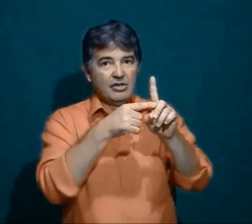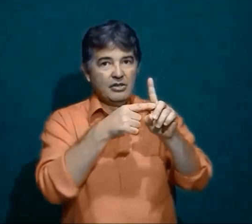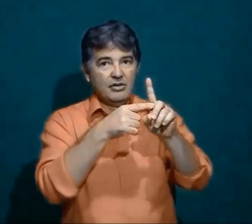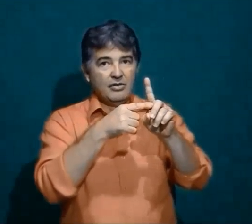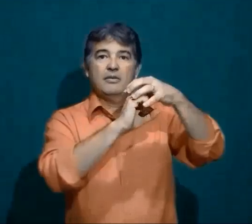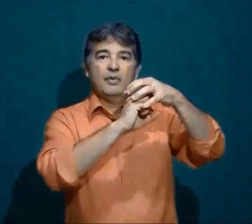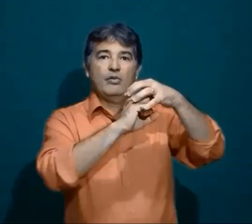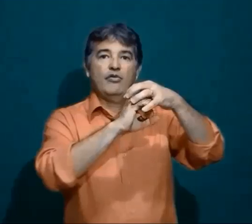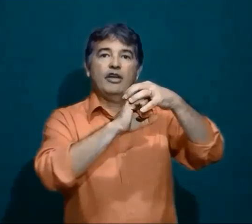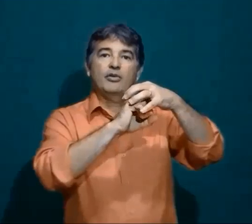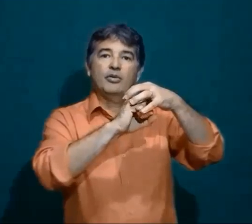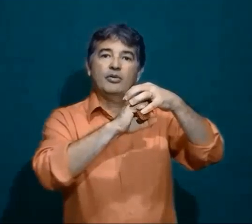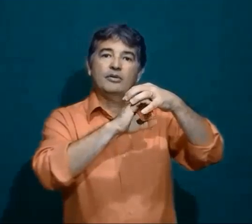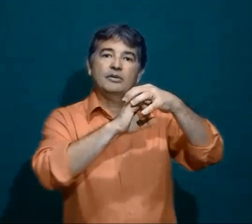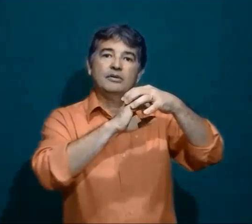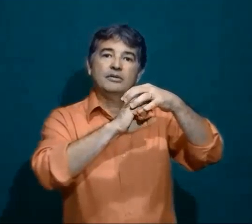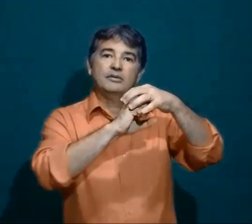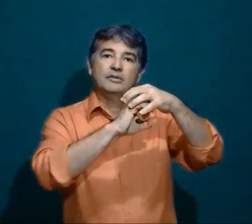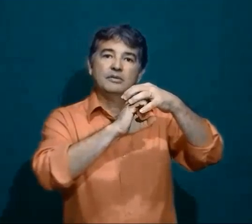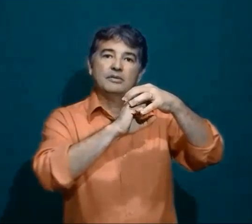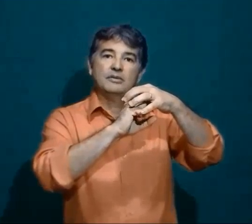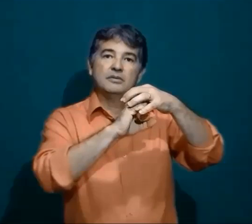gravidez, o feto.